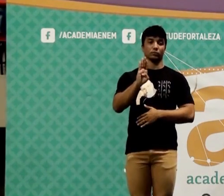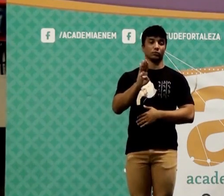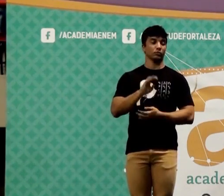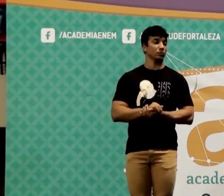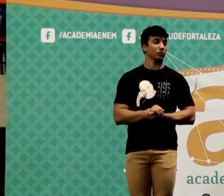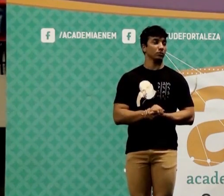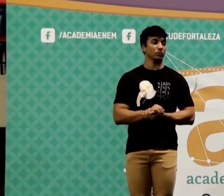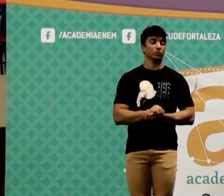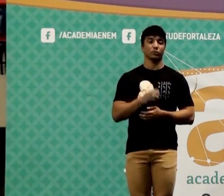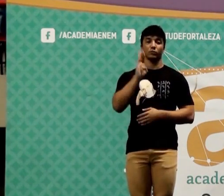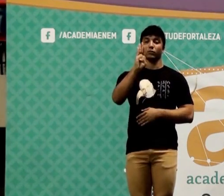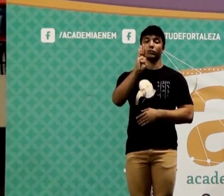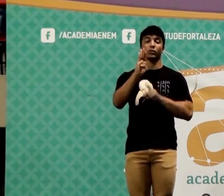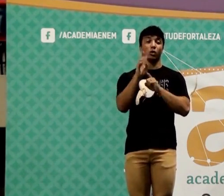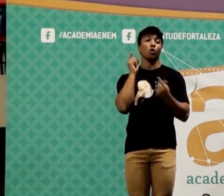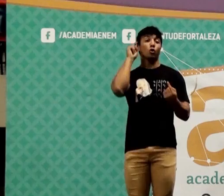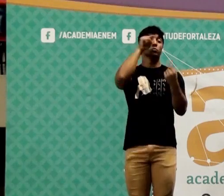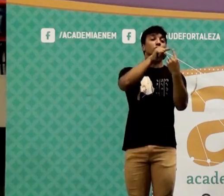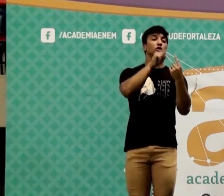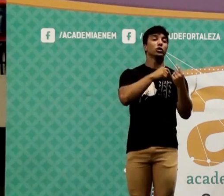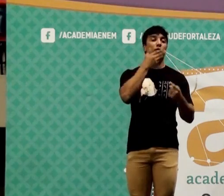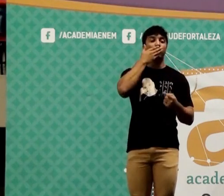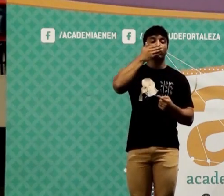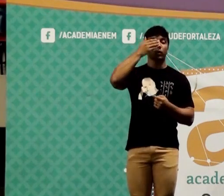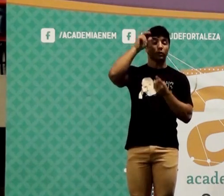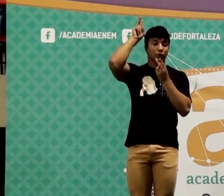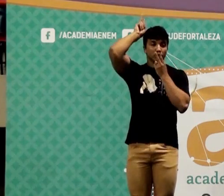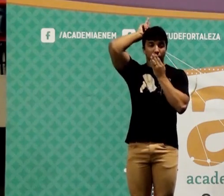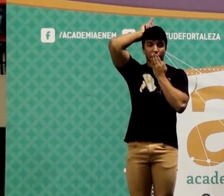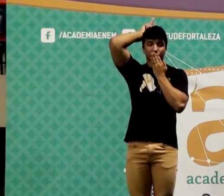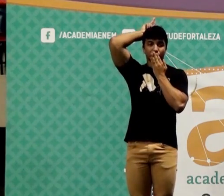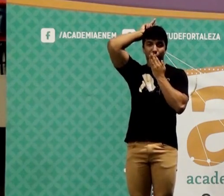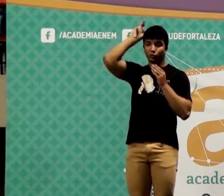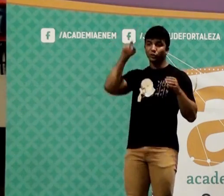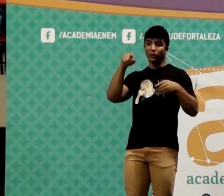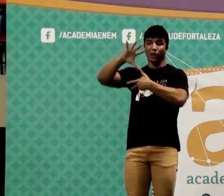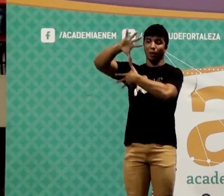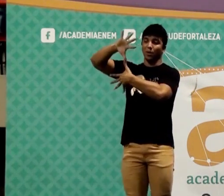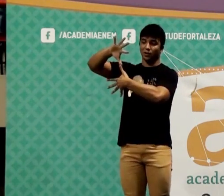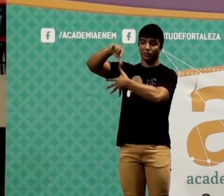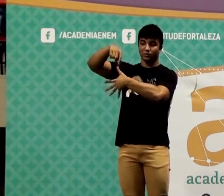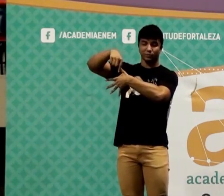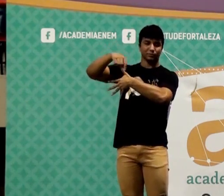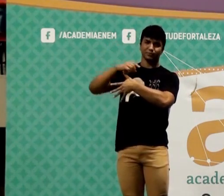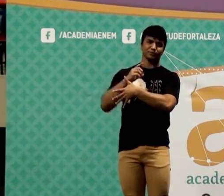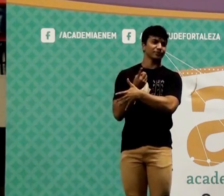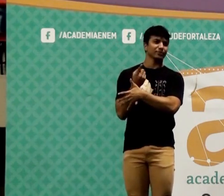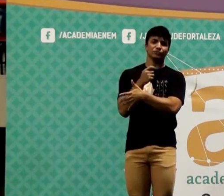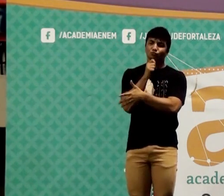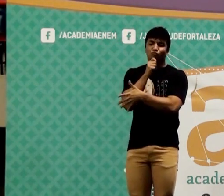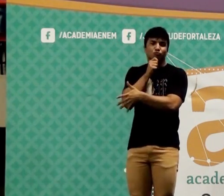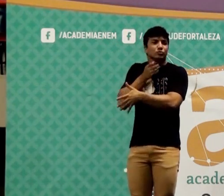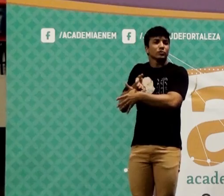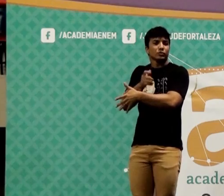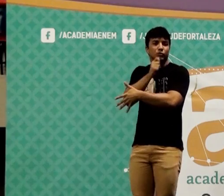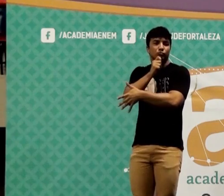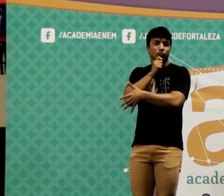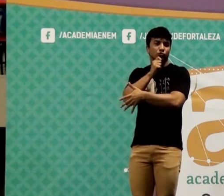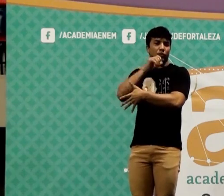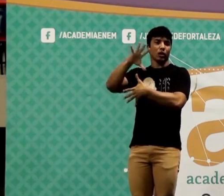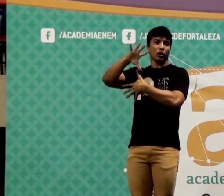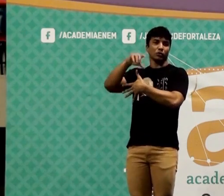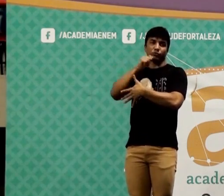Das propostas, que é sobre as cruzadas, que a gente não fez nenhuma sobre a cruzada, tá certo? É a última. Segunda. Semana que